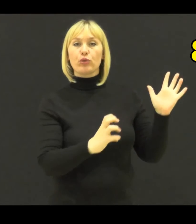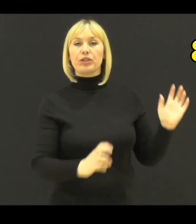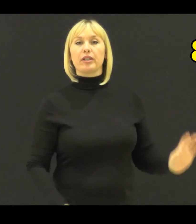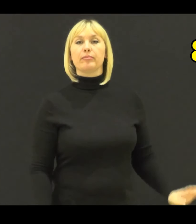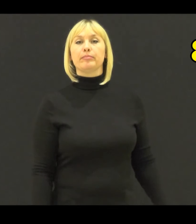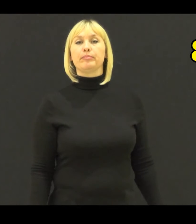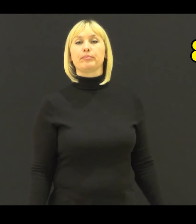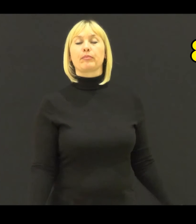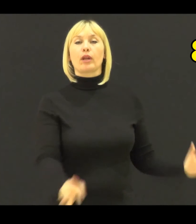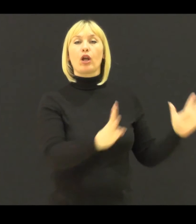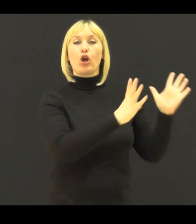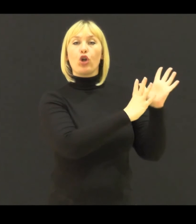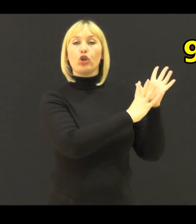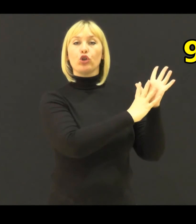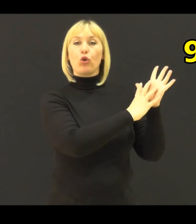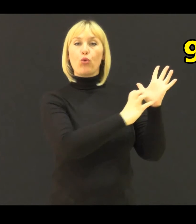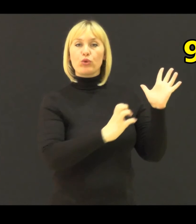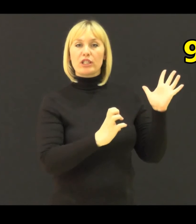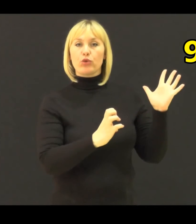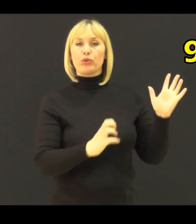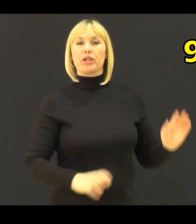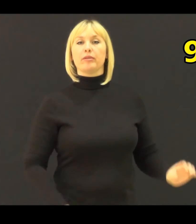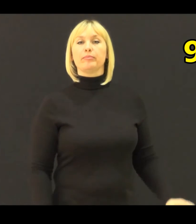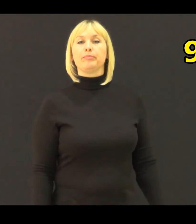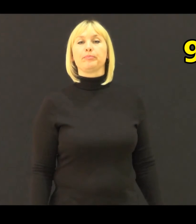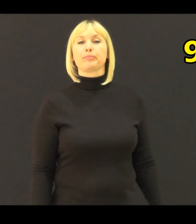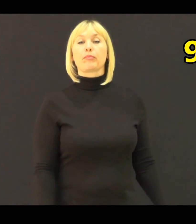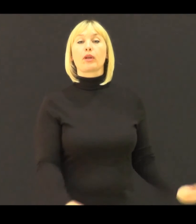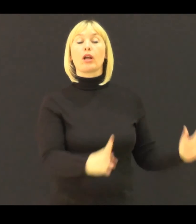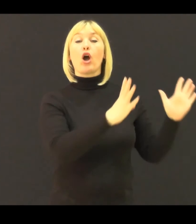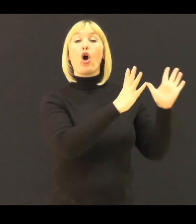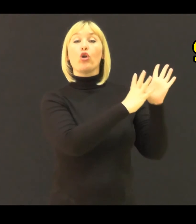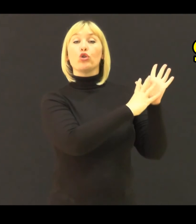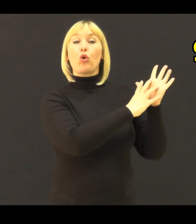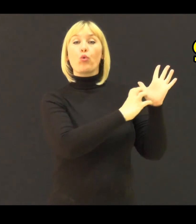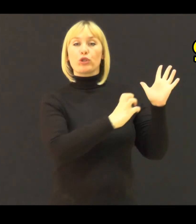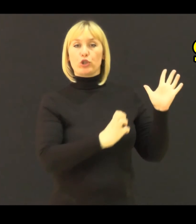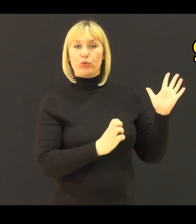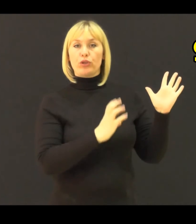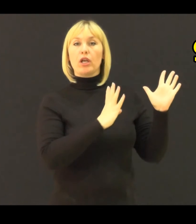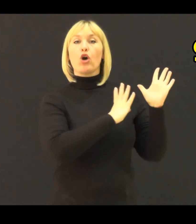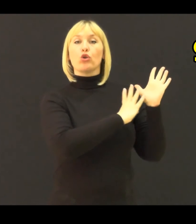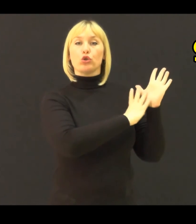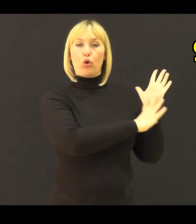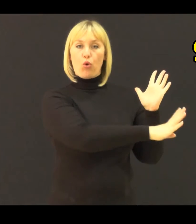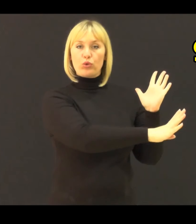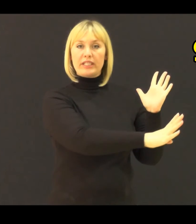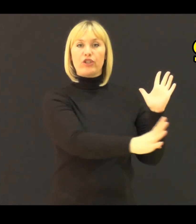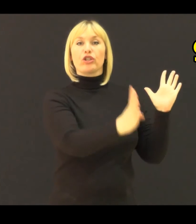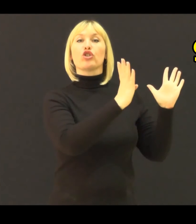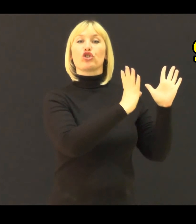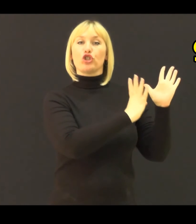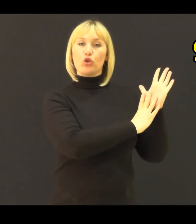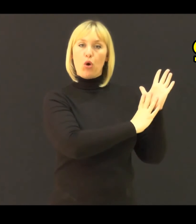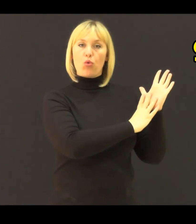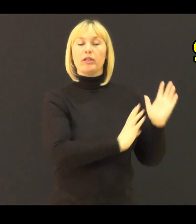sute. Nouă sute. Nouă sute. Nouăzeci și nouă.